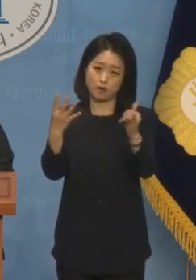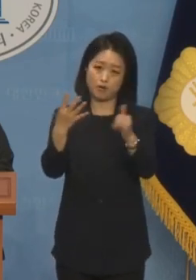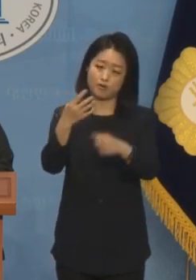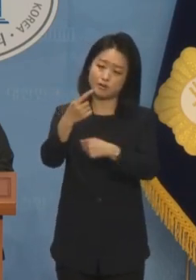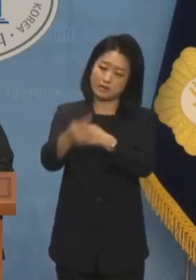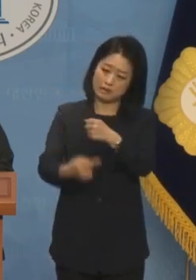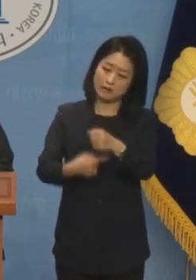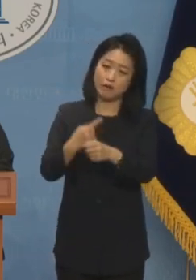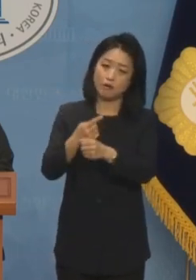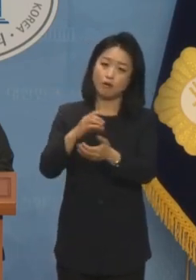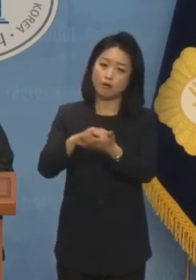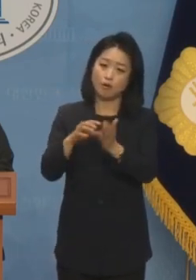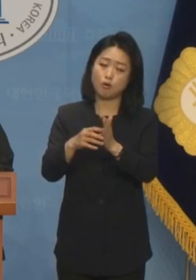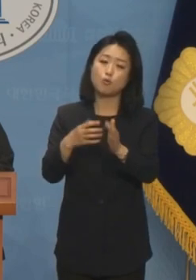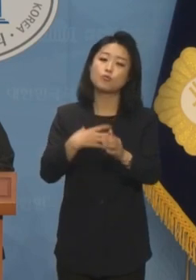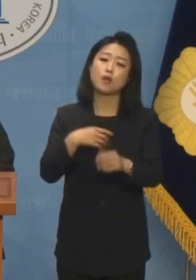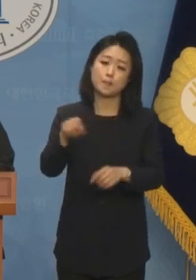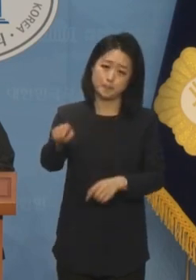2,400명에 달합니다.